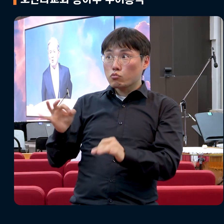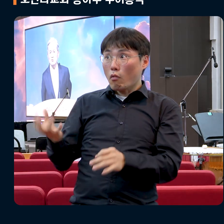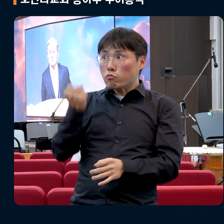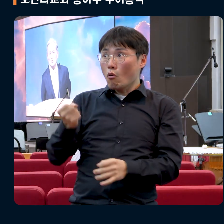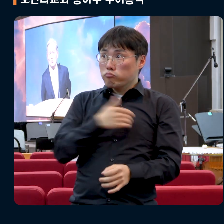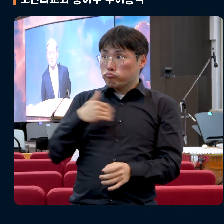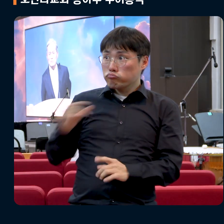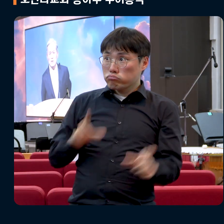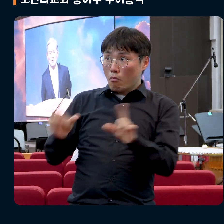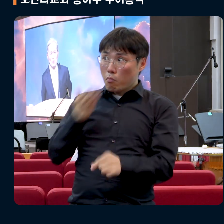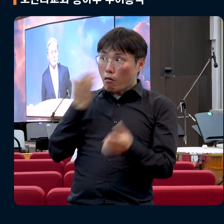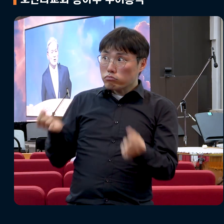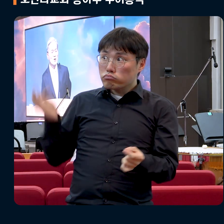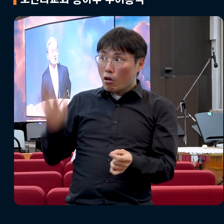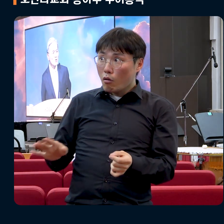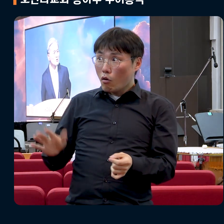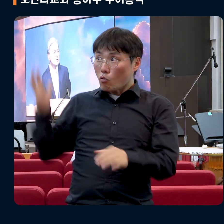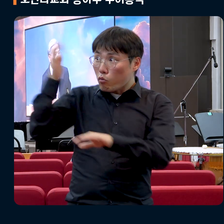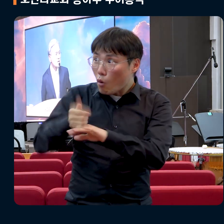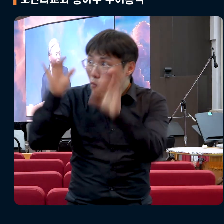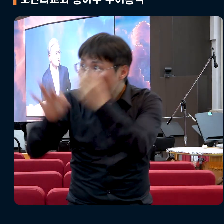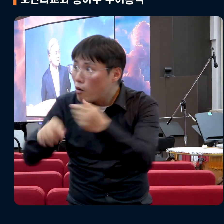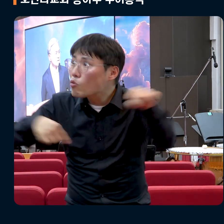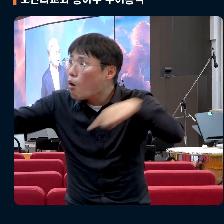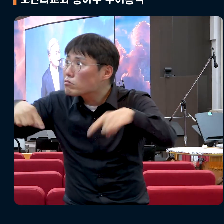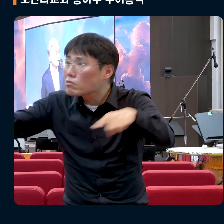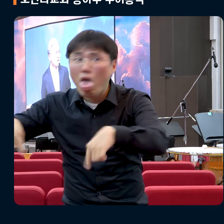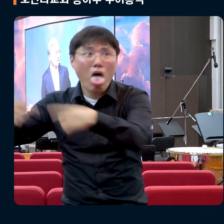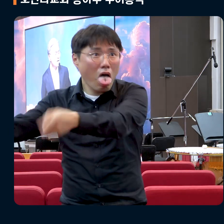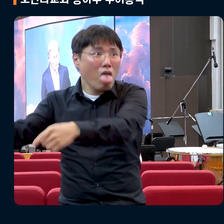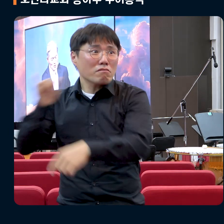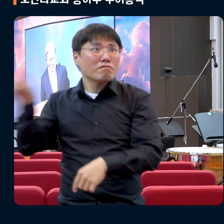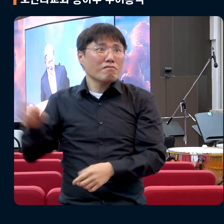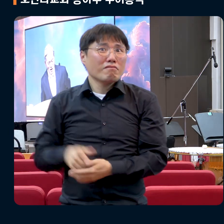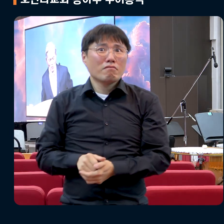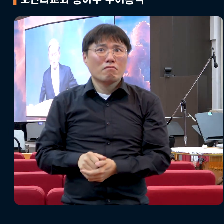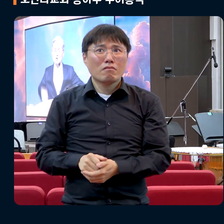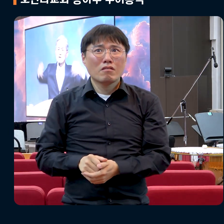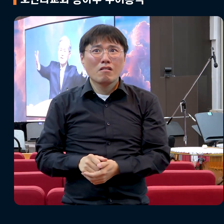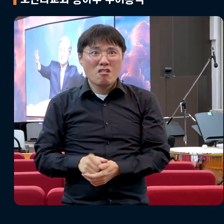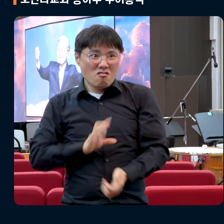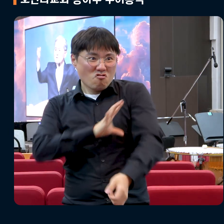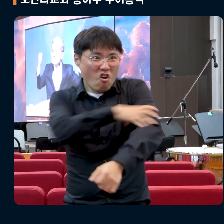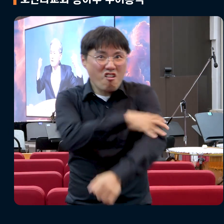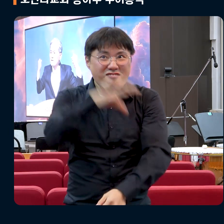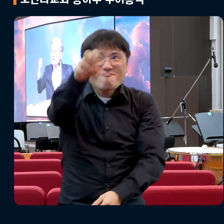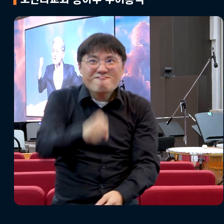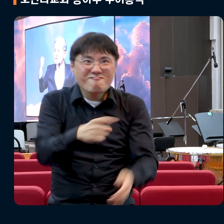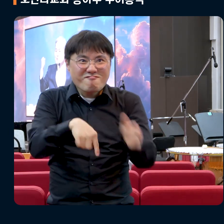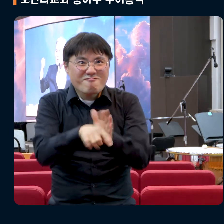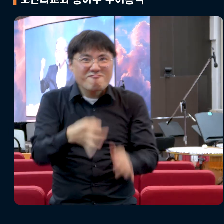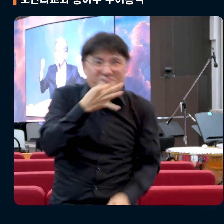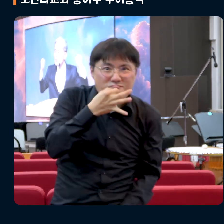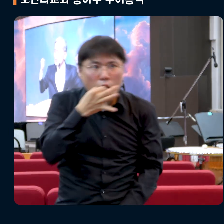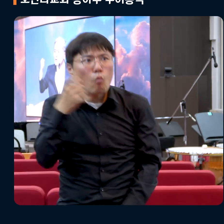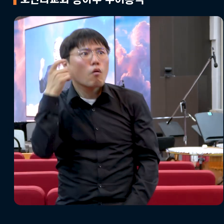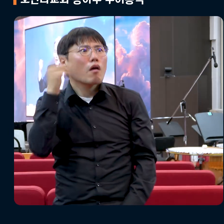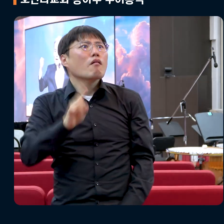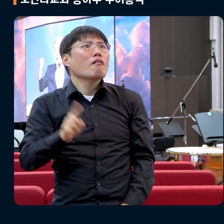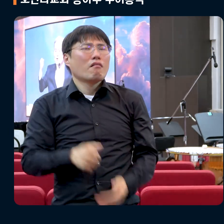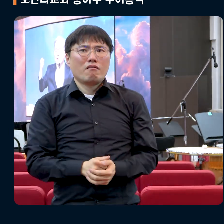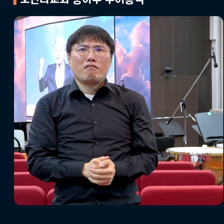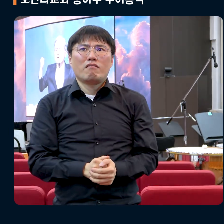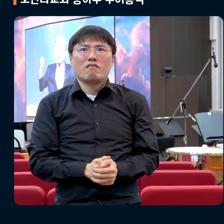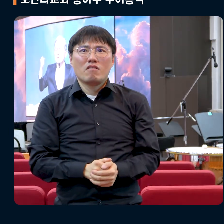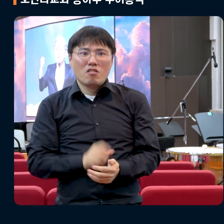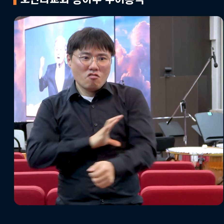보면 그 돈 가지고 그냥 먹고 살면 좋을 것 같은데 꼭 뭐예요? 정치를 하잖아요. 그래서 막 권력을 가지려고 하는 거예요. 이유가